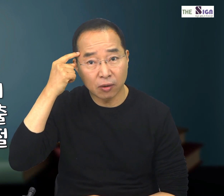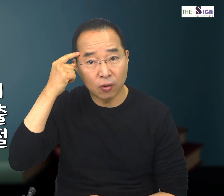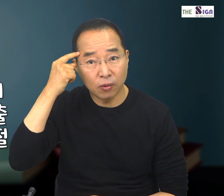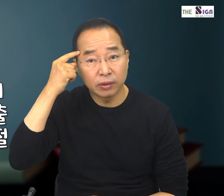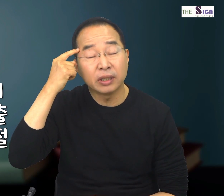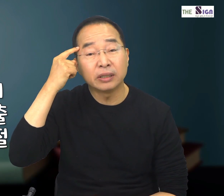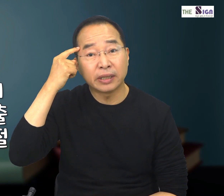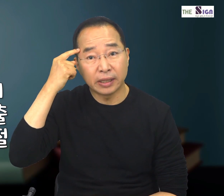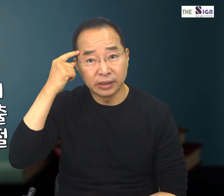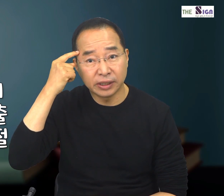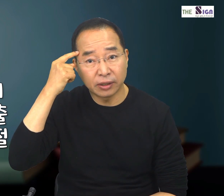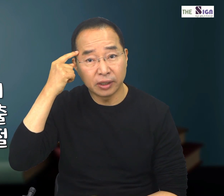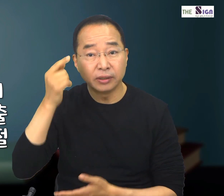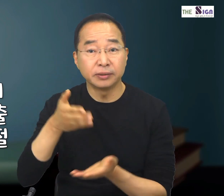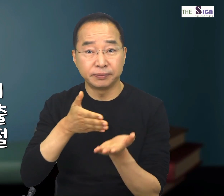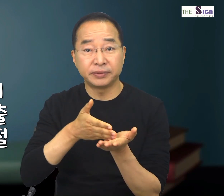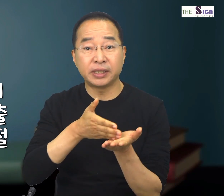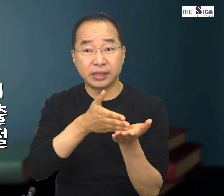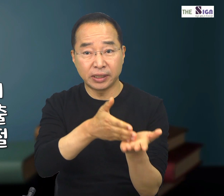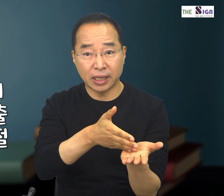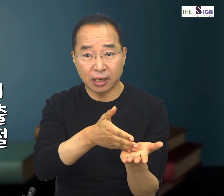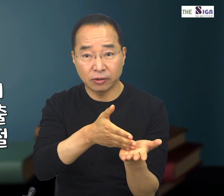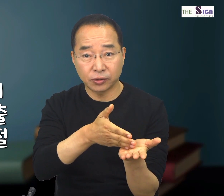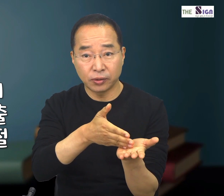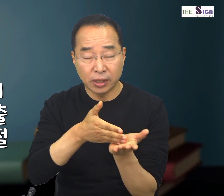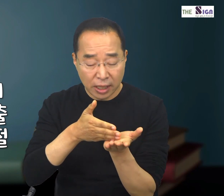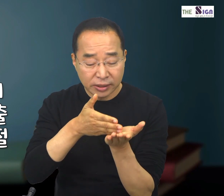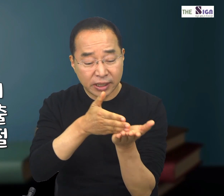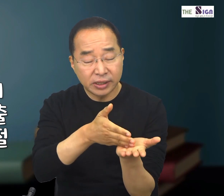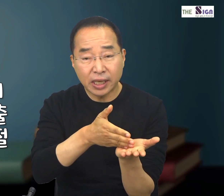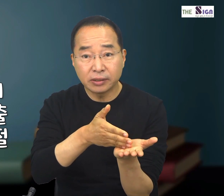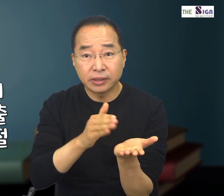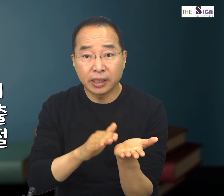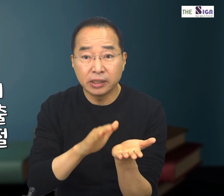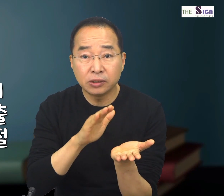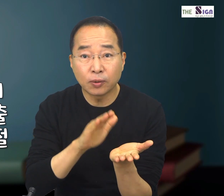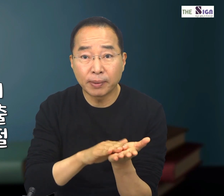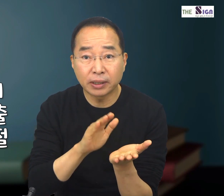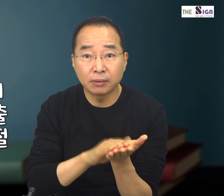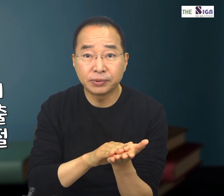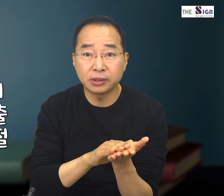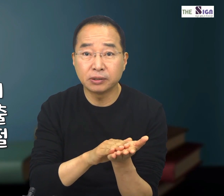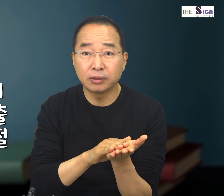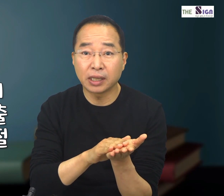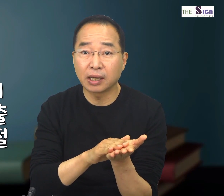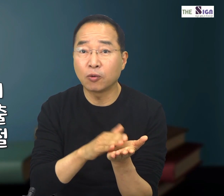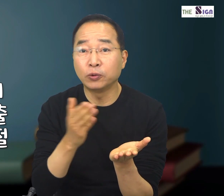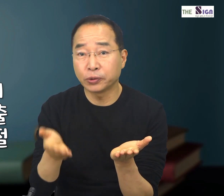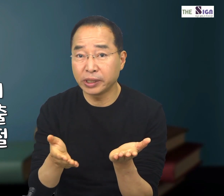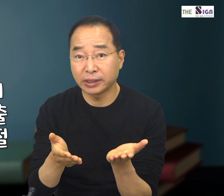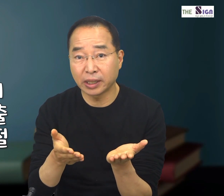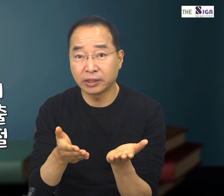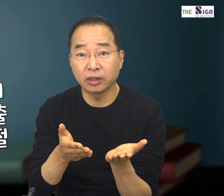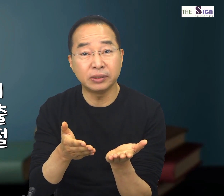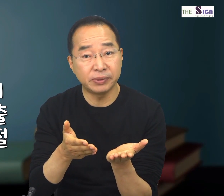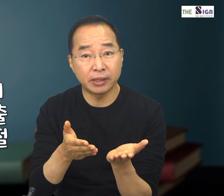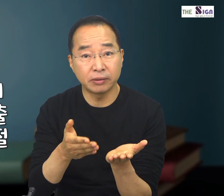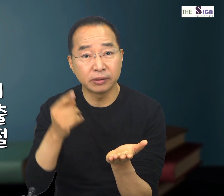사고, 내 의견을 제시한다는 거죠. 제시하는데 이 손바닥을 붙이는 건 약간 공손히한다는 그런 의미예요.